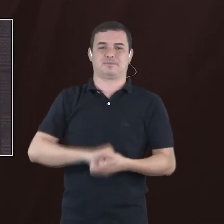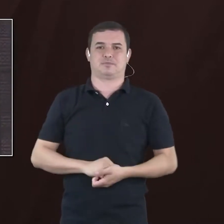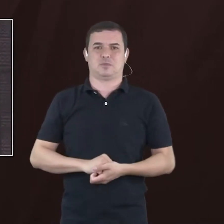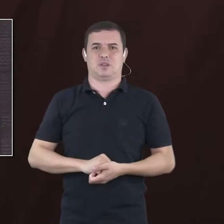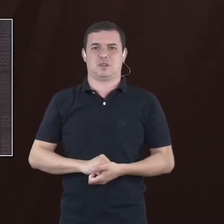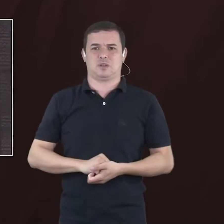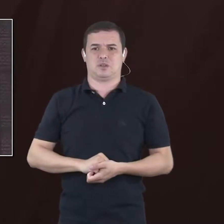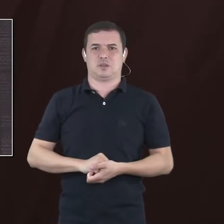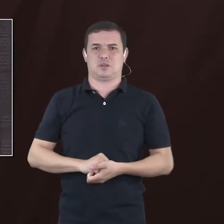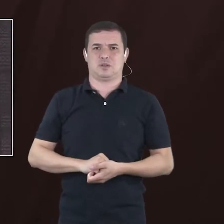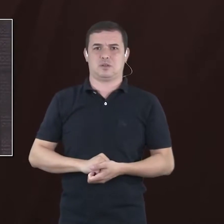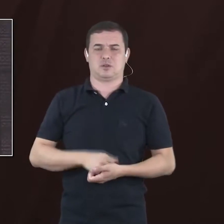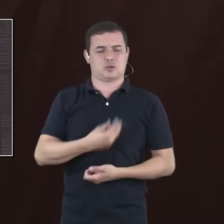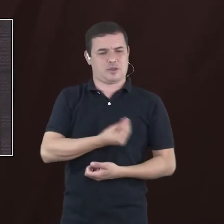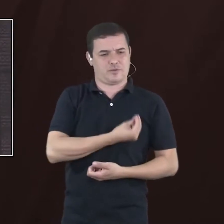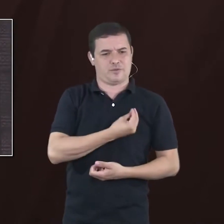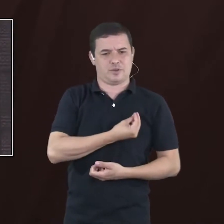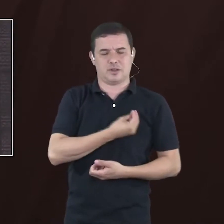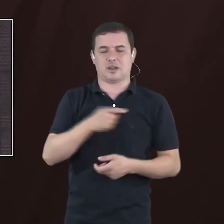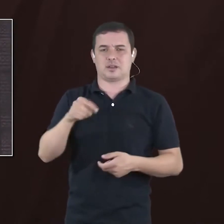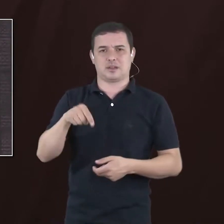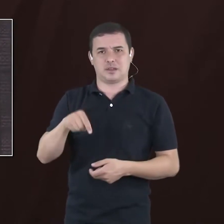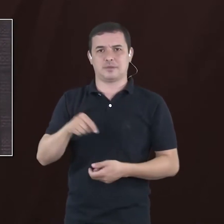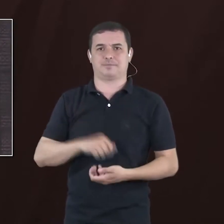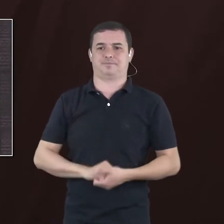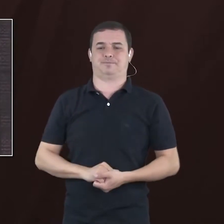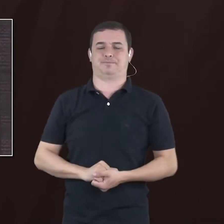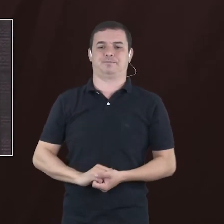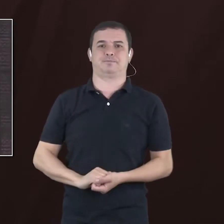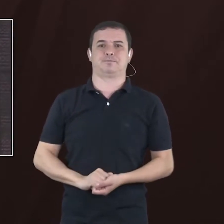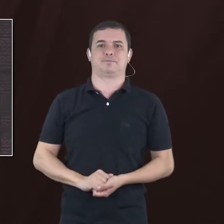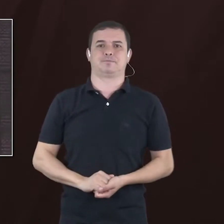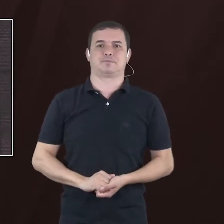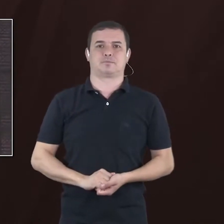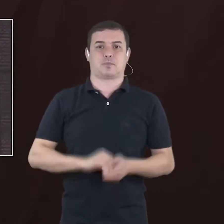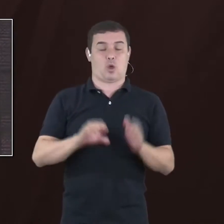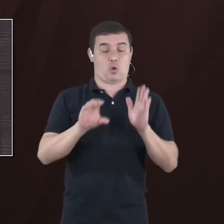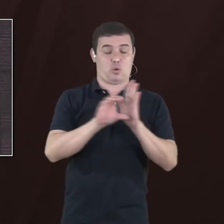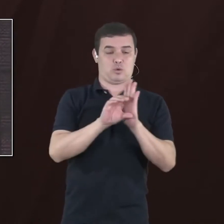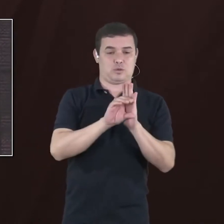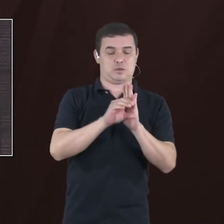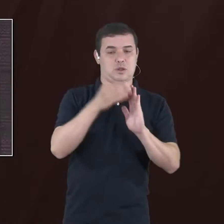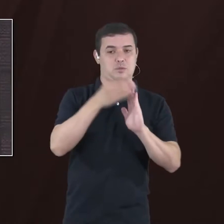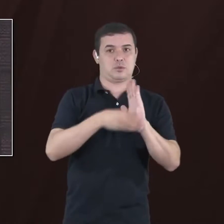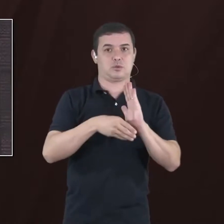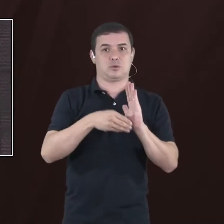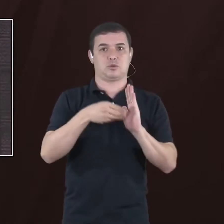nós lutamos. Senhor Jesus. Colossenses 2:2.